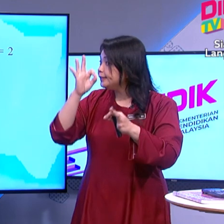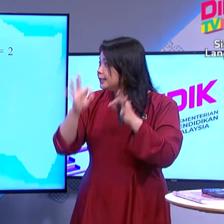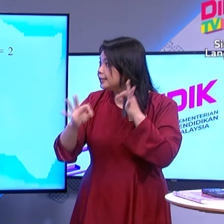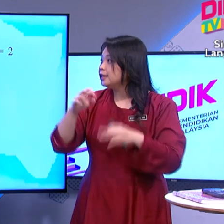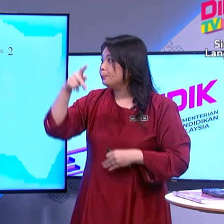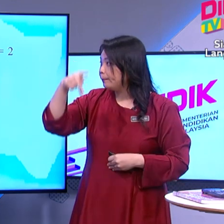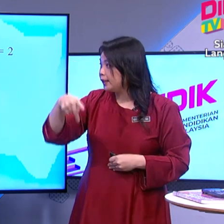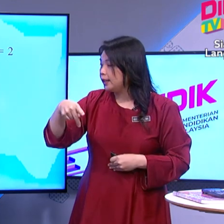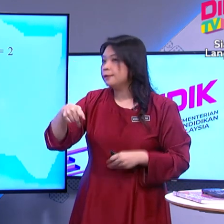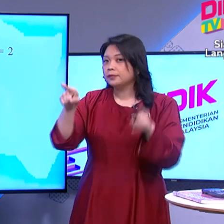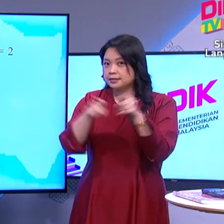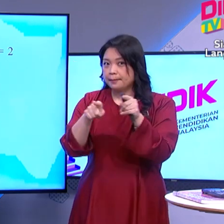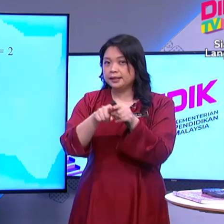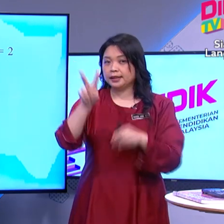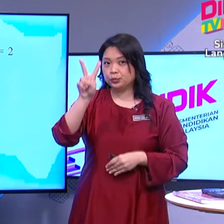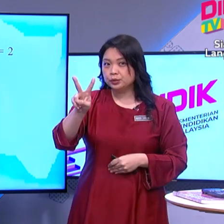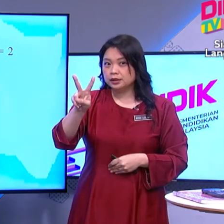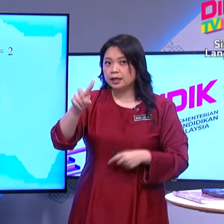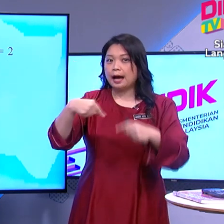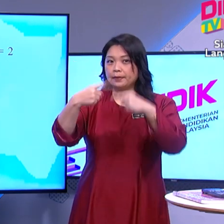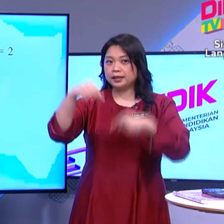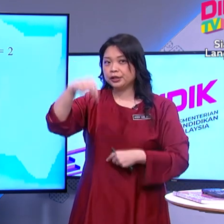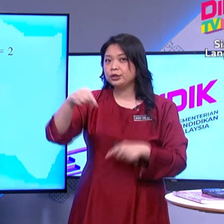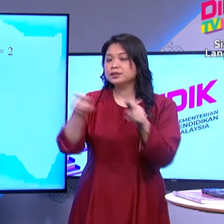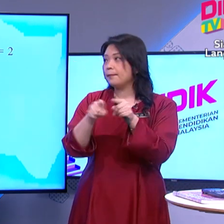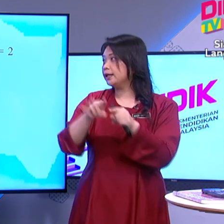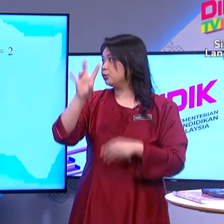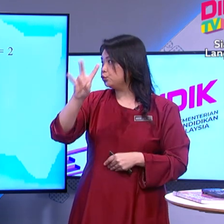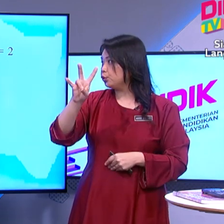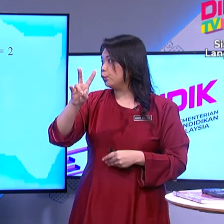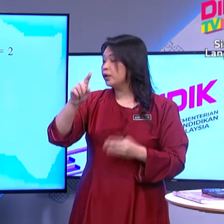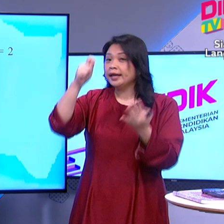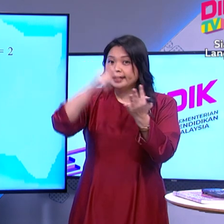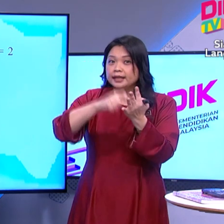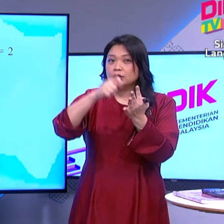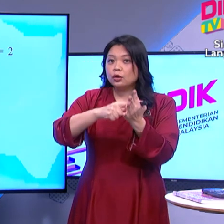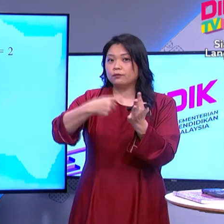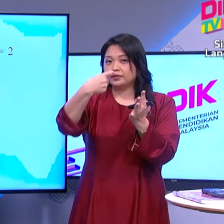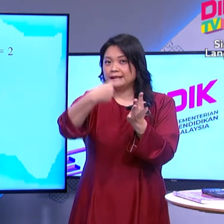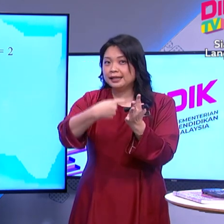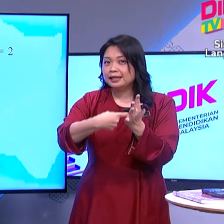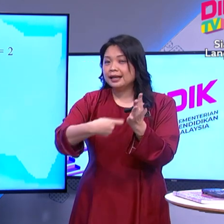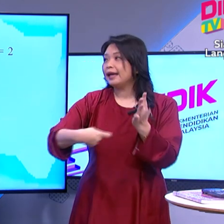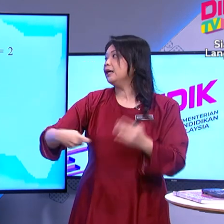jika PQ = Duo apabila Q = 7 hitung nilai